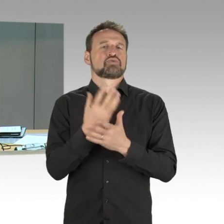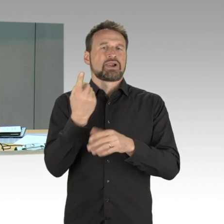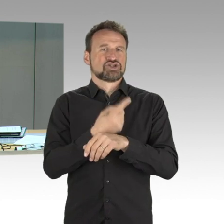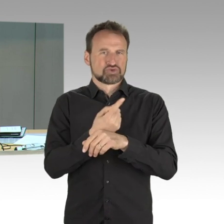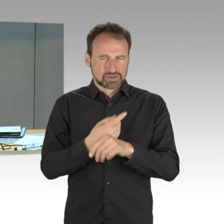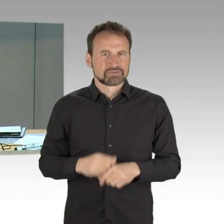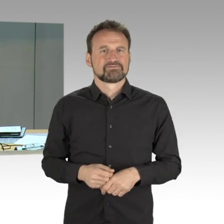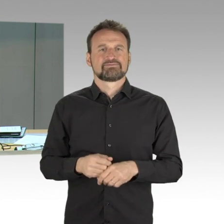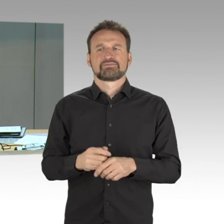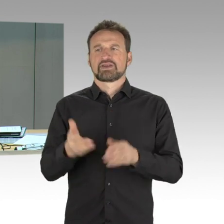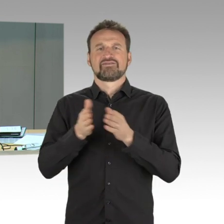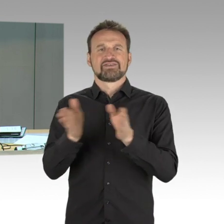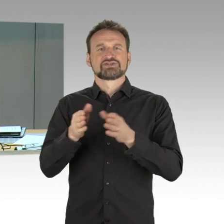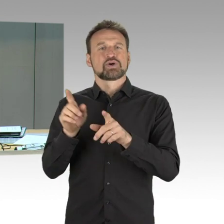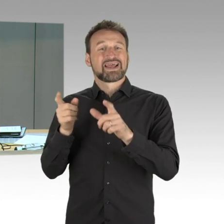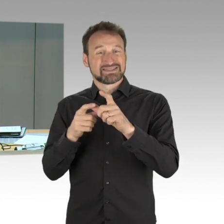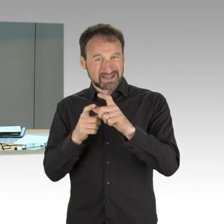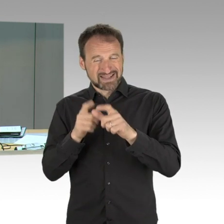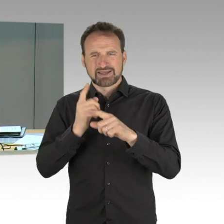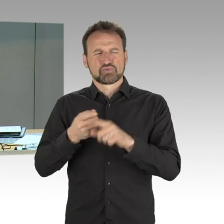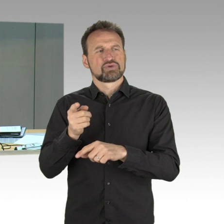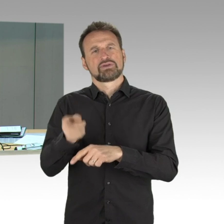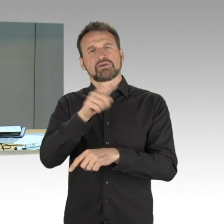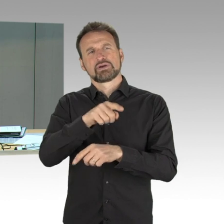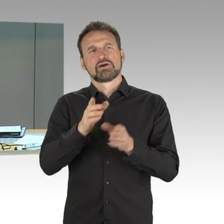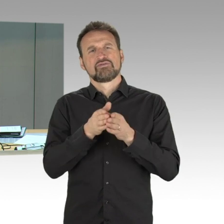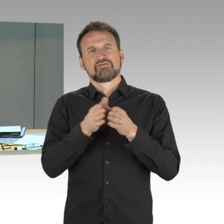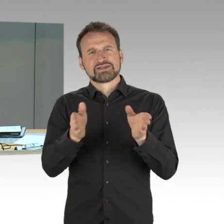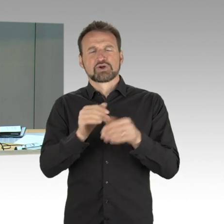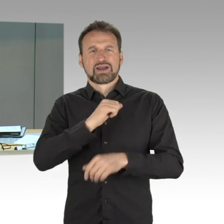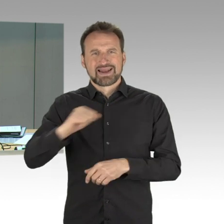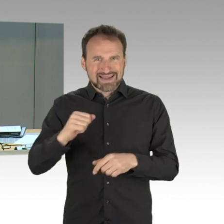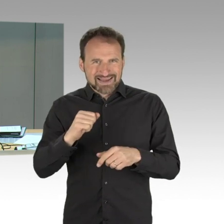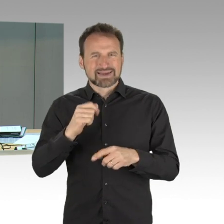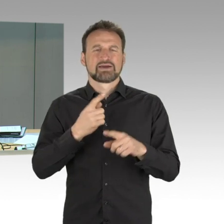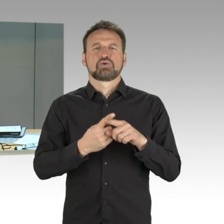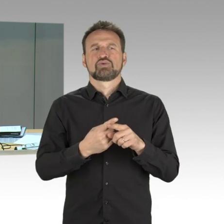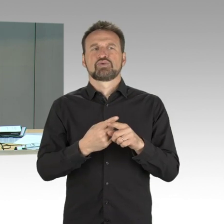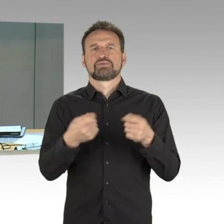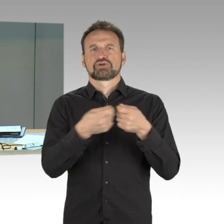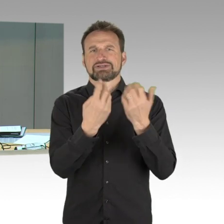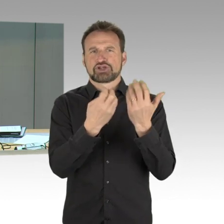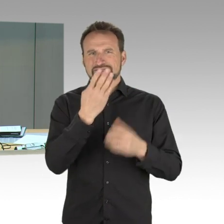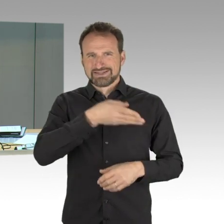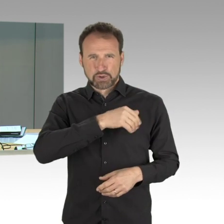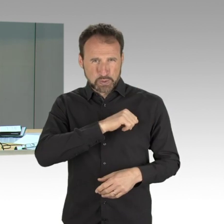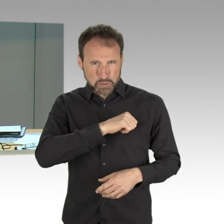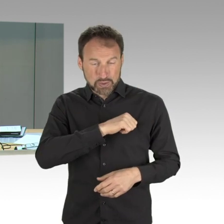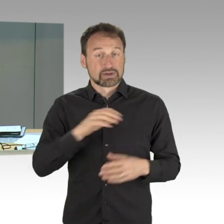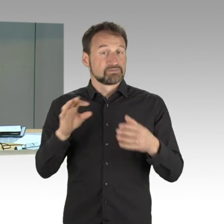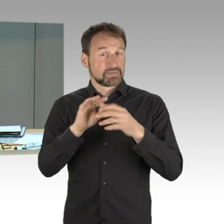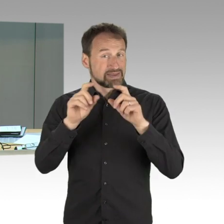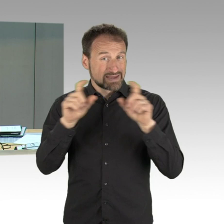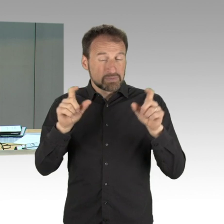Antrag der Fraktion der SPD und gleichlautende Anträge der Fraktion Die Linke sowie der Fraktion Bündnis 90 Die Grünen zum Thema